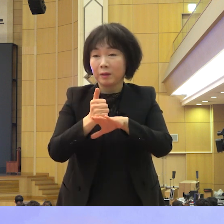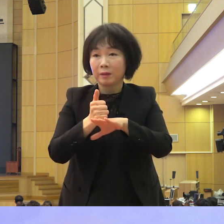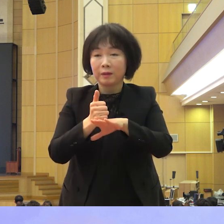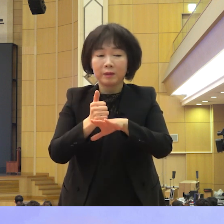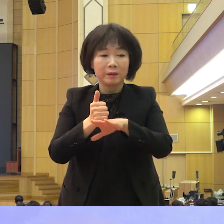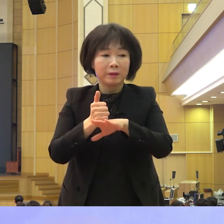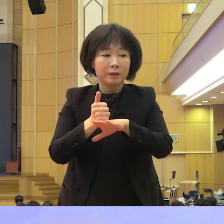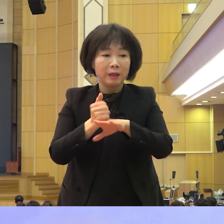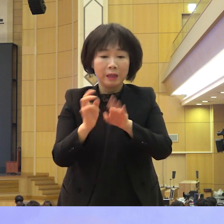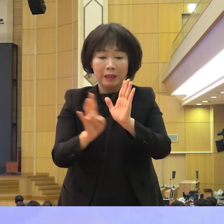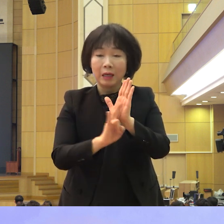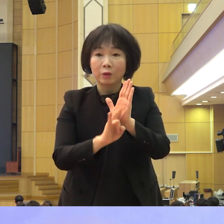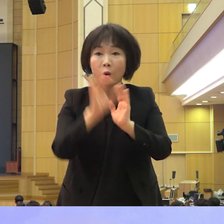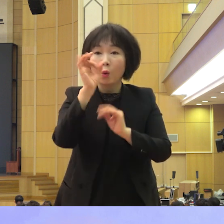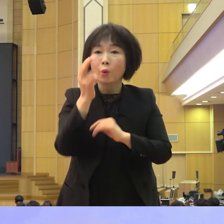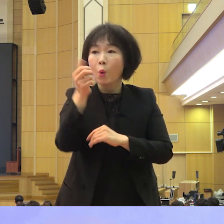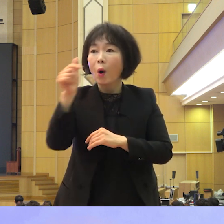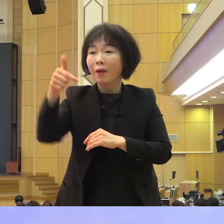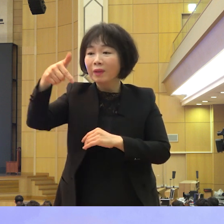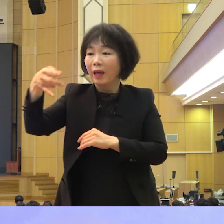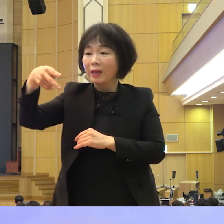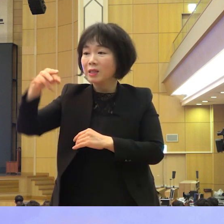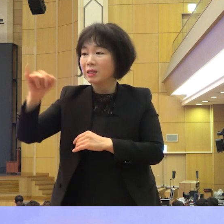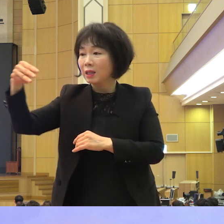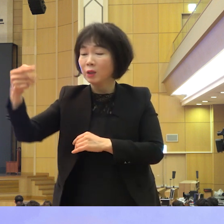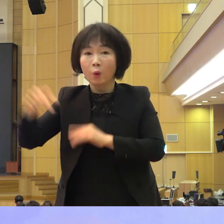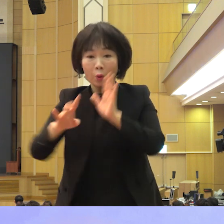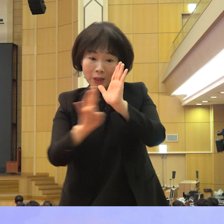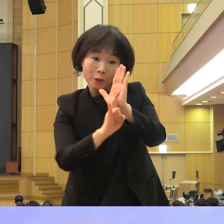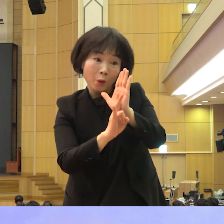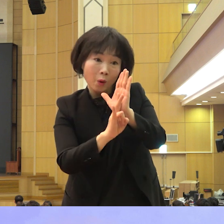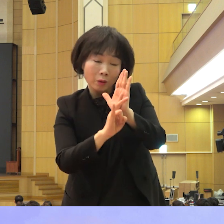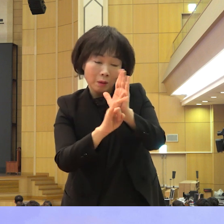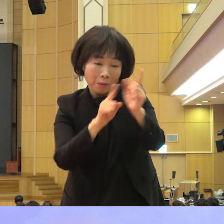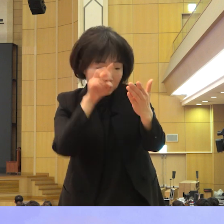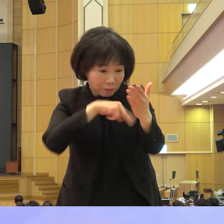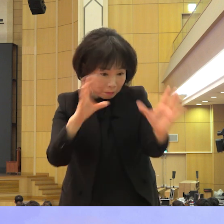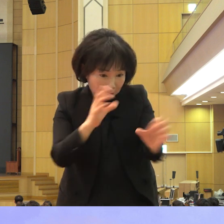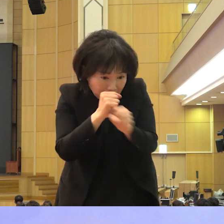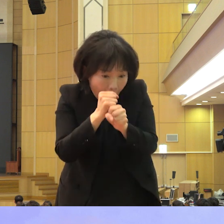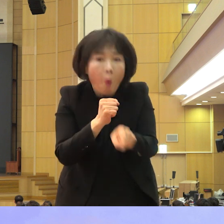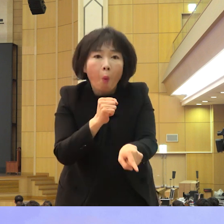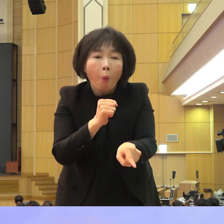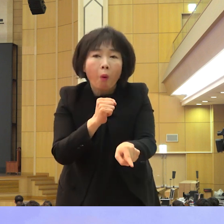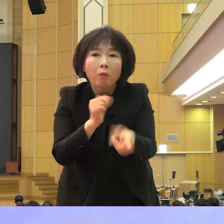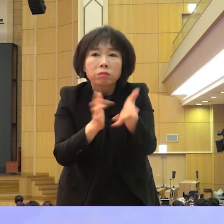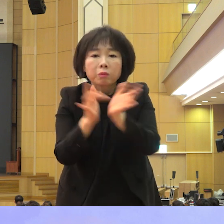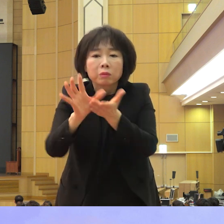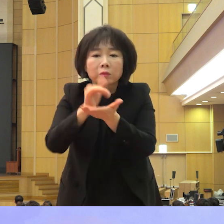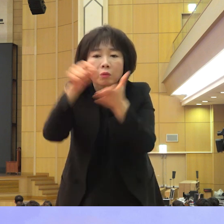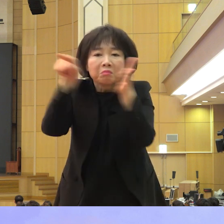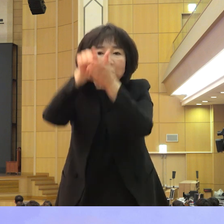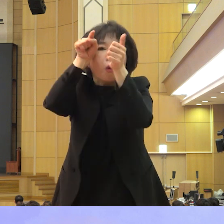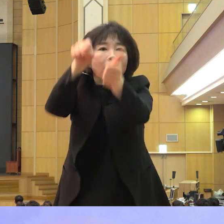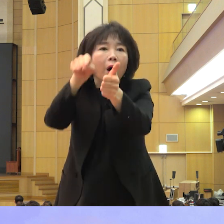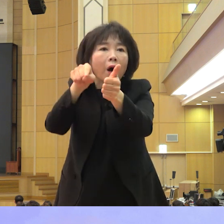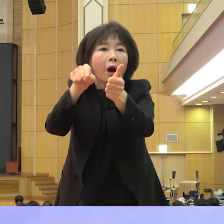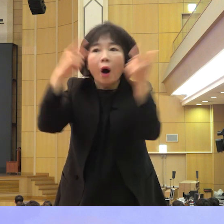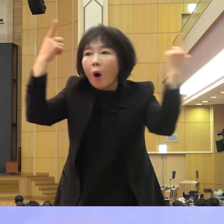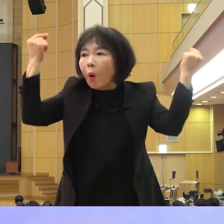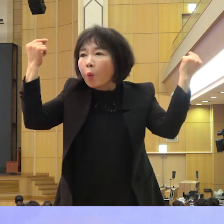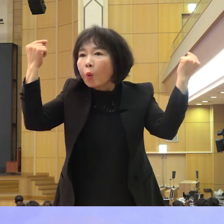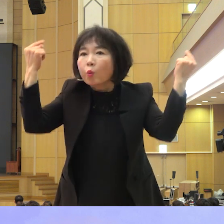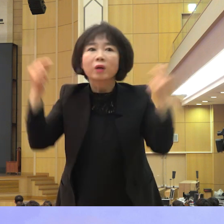드리겠습니다마는 요한계시록도 결론적으로는 예수 그리스도를 믿으라는 말씀이고, 그래서 율법 말씀이나 복음의 말씀이나